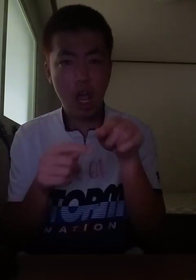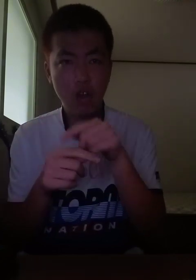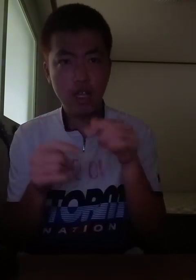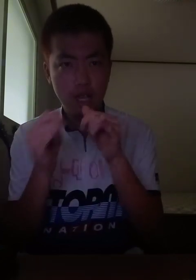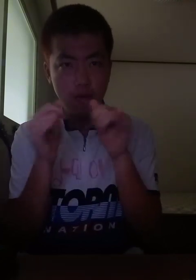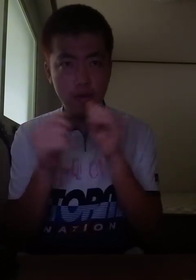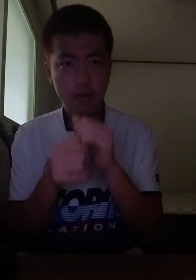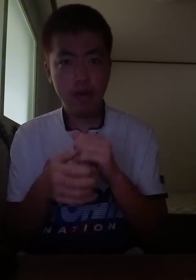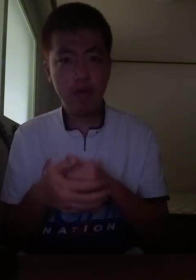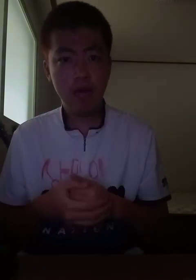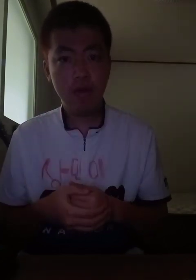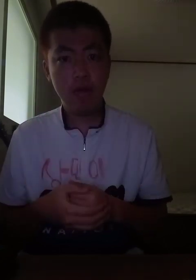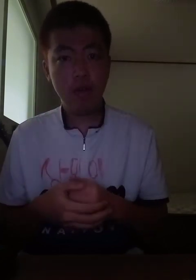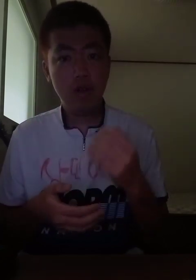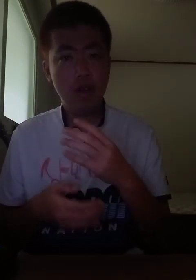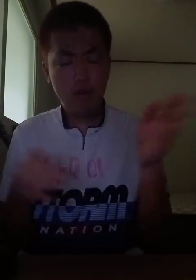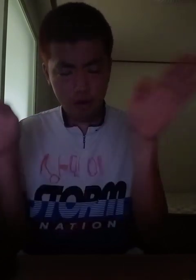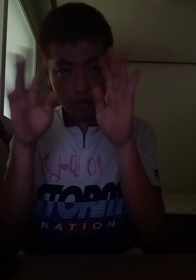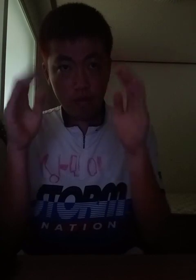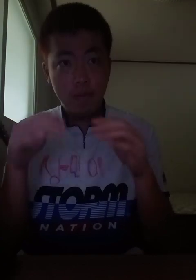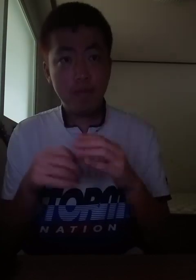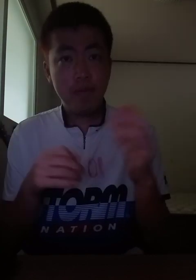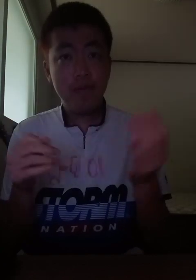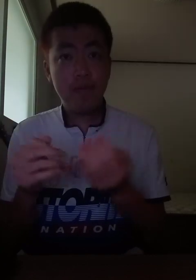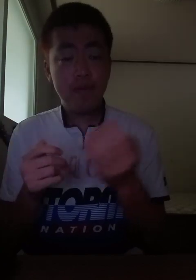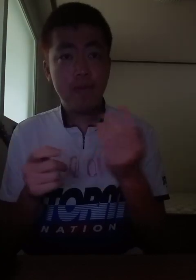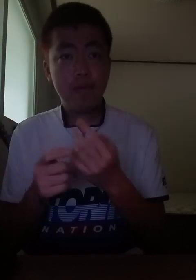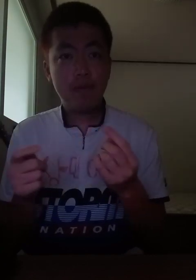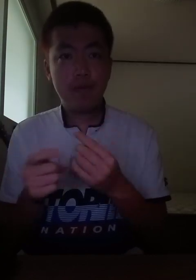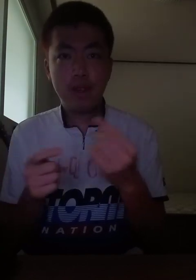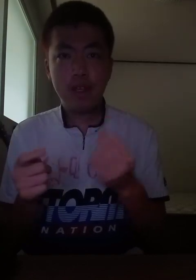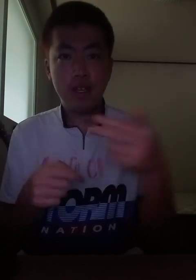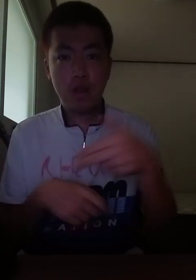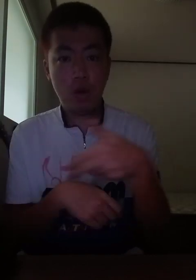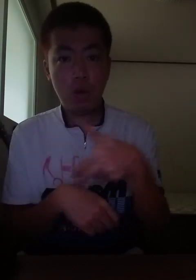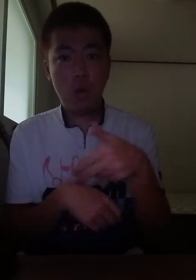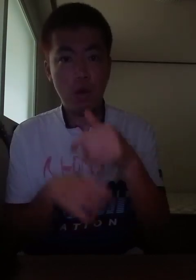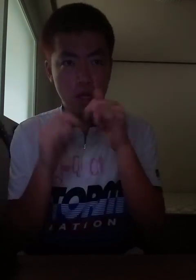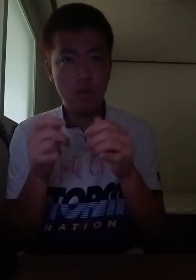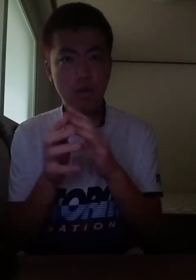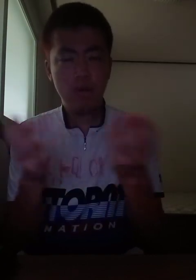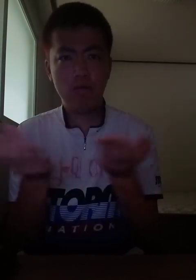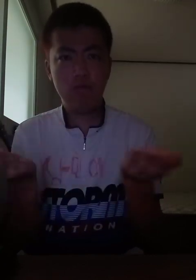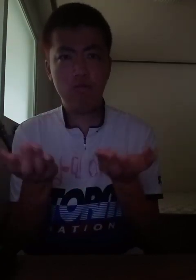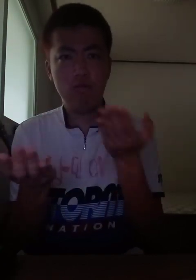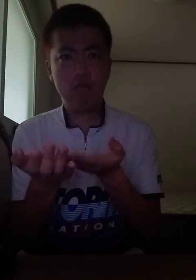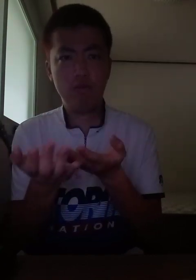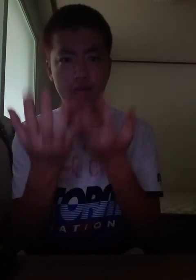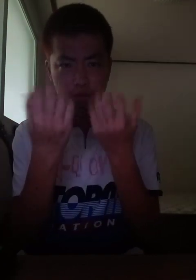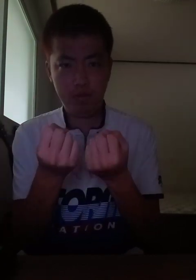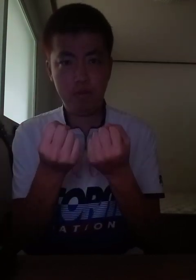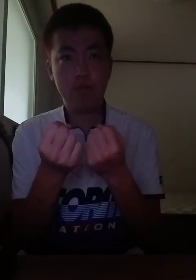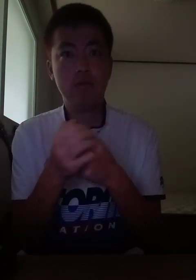합니다. 늦은 밤 승객이 원하는 곳에서 내려주는 안심 버스 제도가 있지만 알지 못하는 사람이 많습니다.